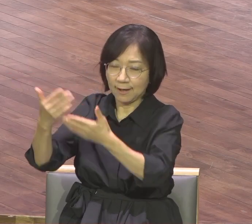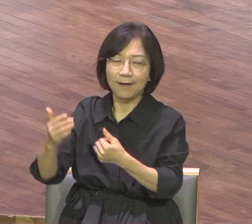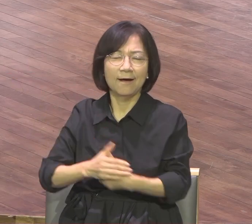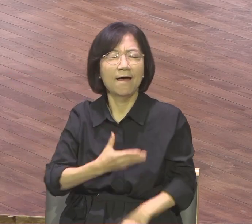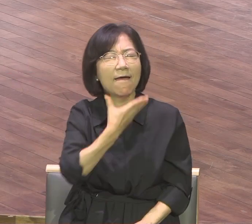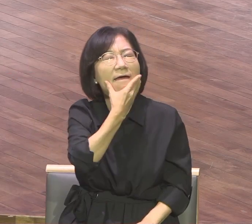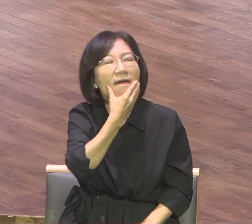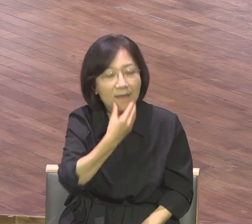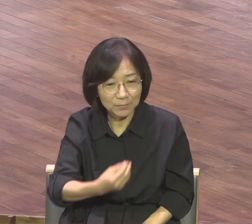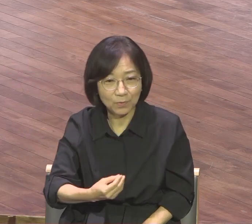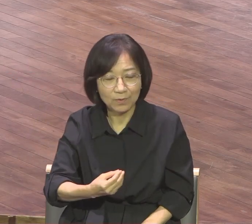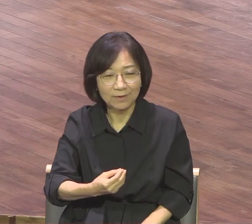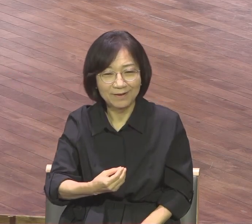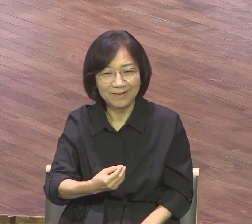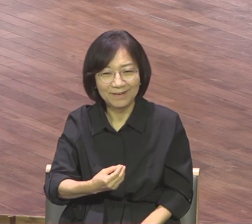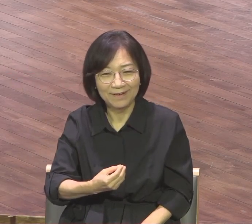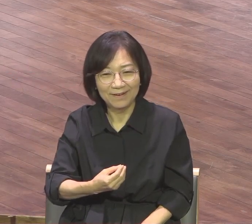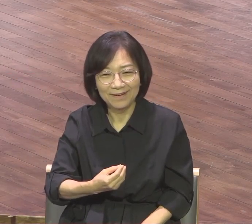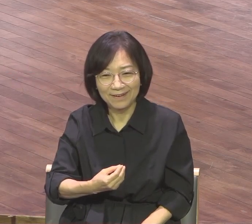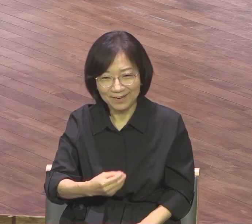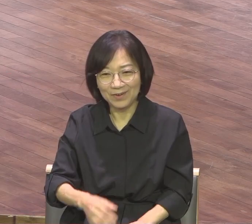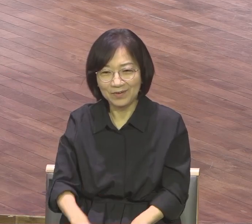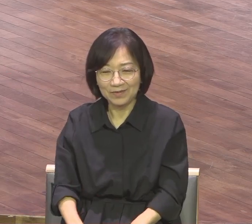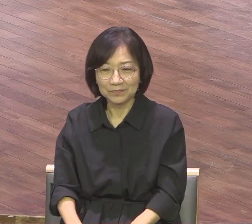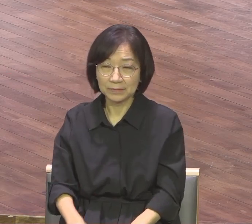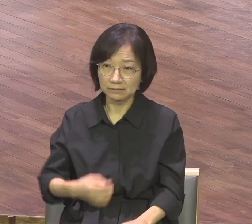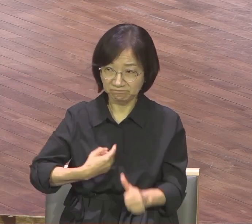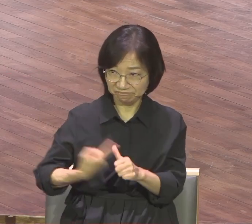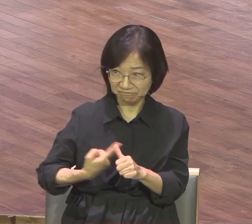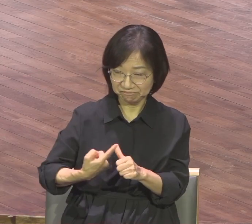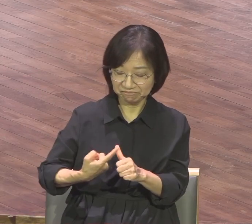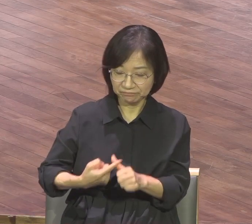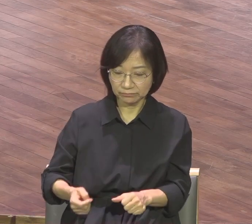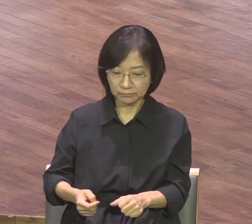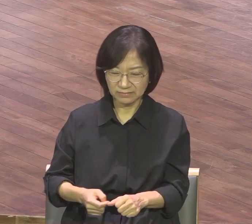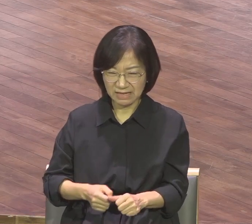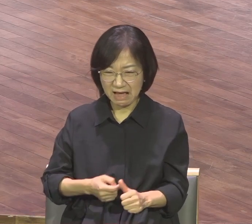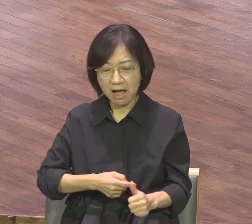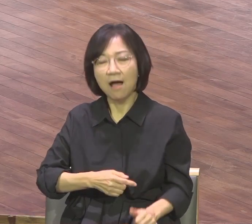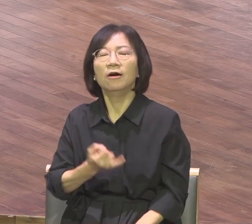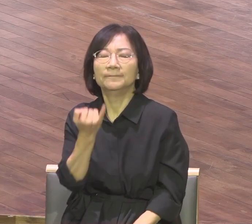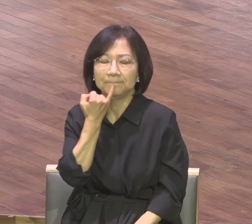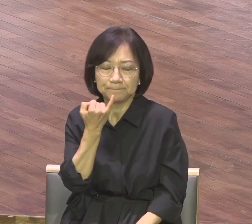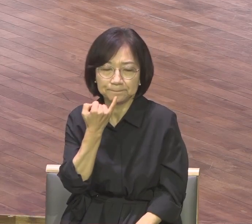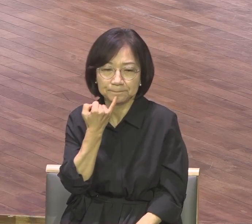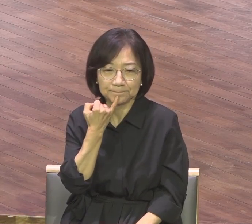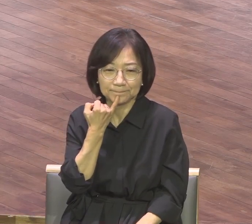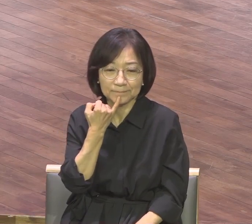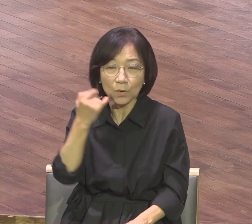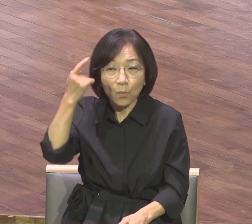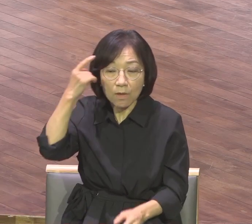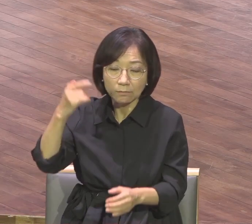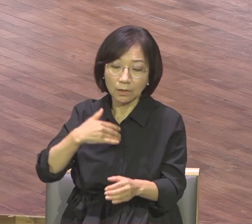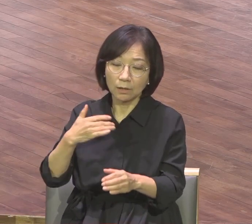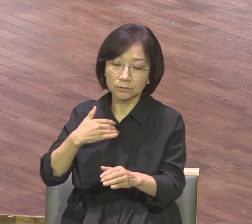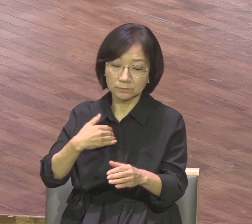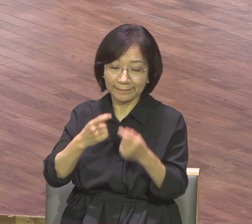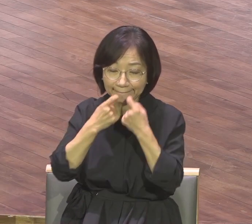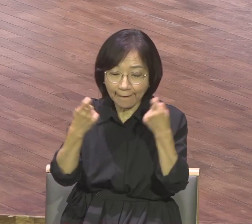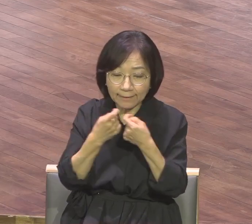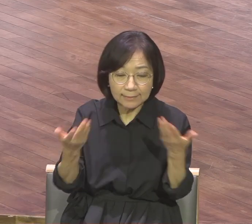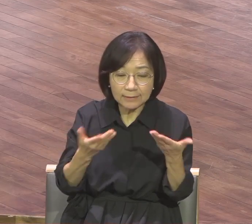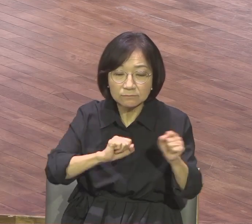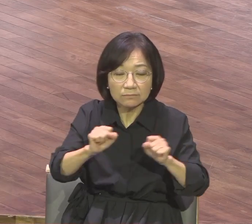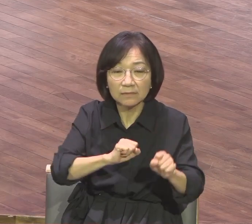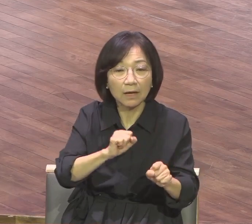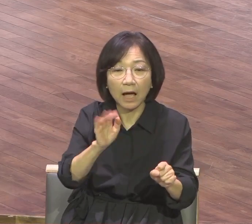주님 앞에 하는 사람은요 시험 들지 않습니다. 너 욕을 해도 괜찮아, 비판해도 괜찮아. 주의 일을 하는데, 내가 주의 일을 하는